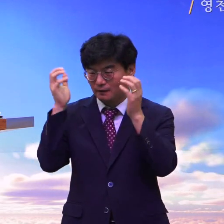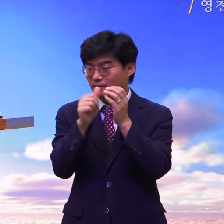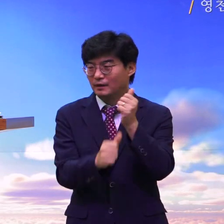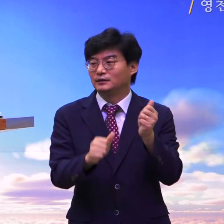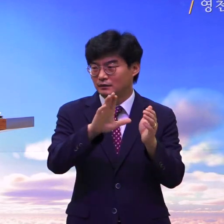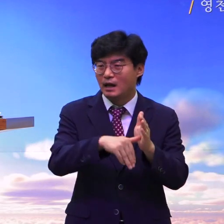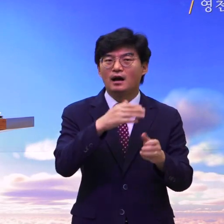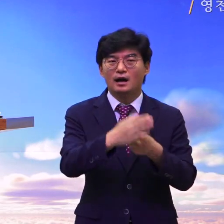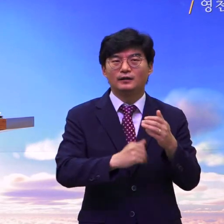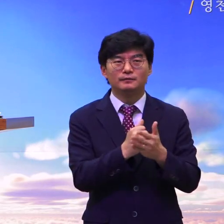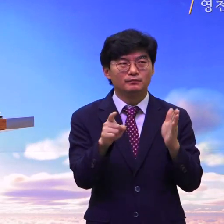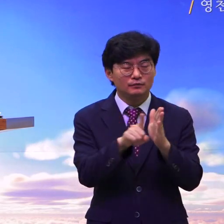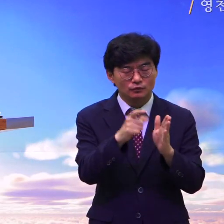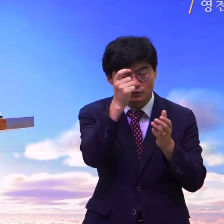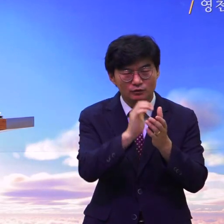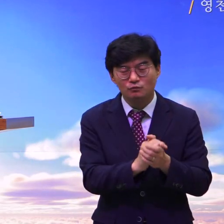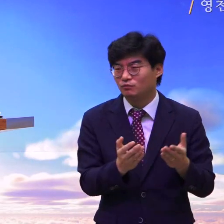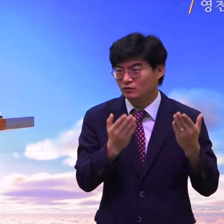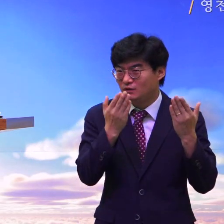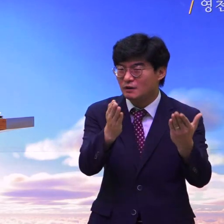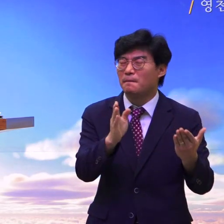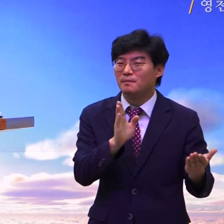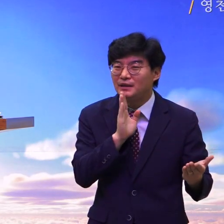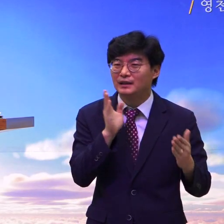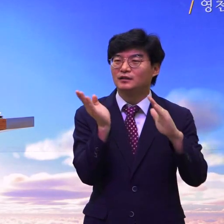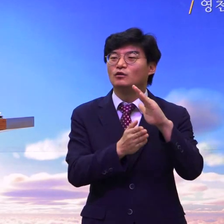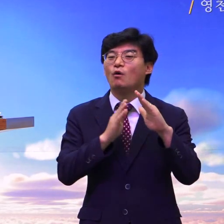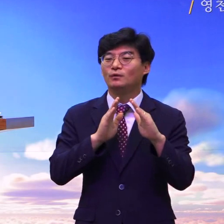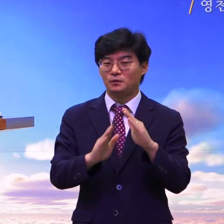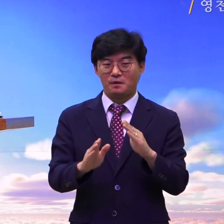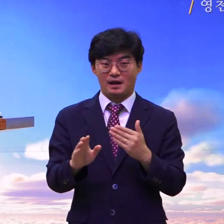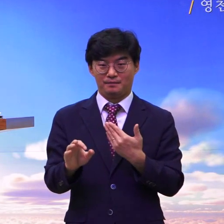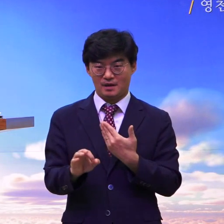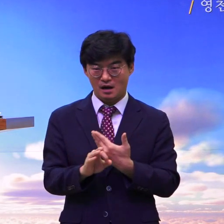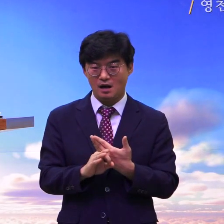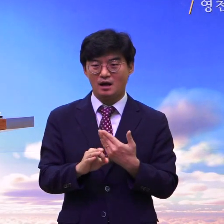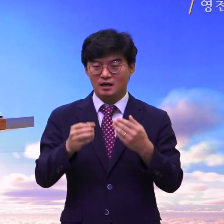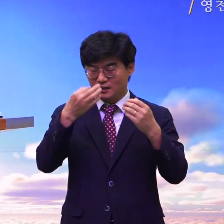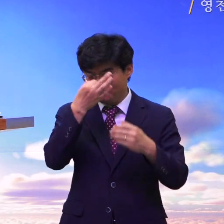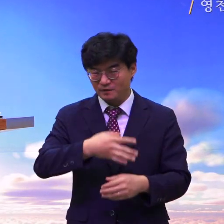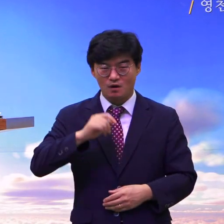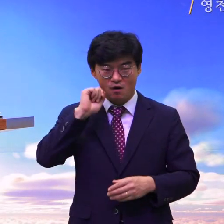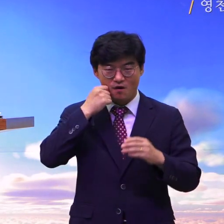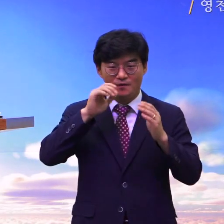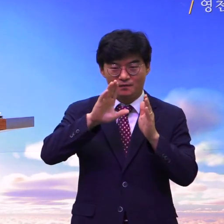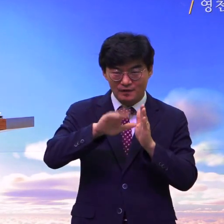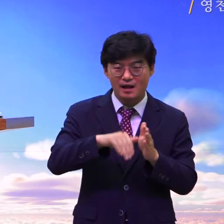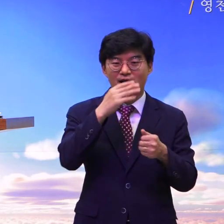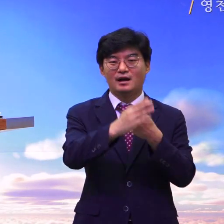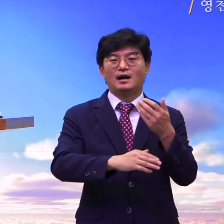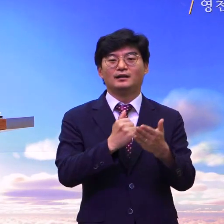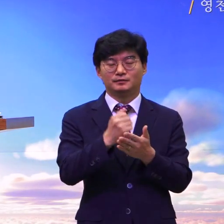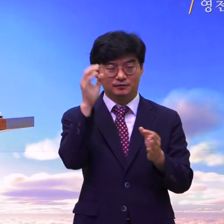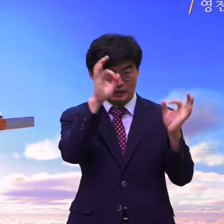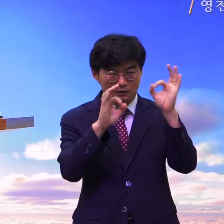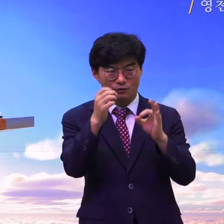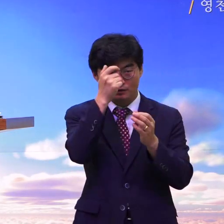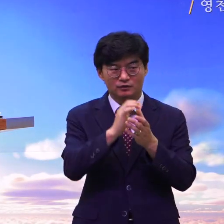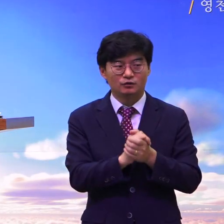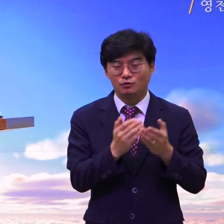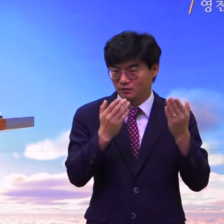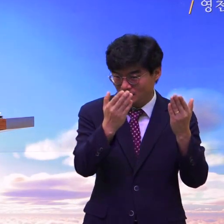성도는 마땅히 하나님을 향한 갈망으로 살아야 한다 하는 것을 여러분 명심하시기 바랍니다. 정말 내가 하나님께 대한 갈망이